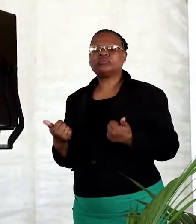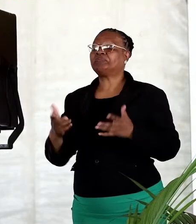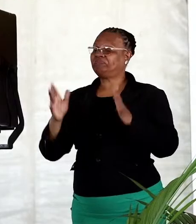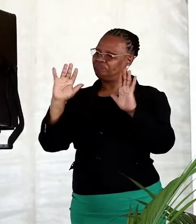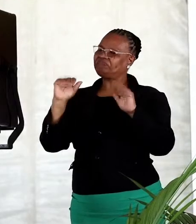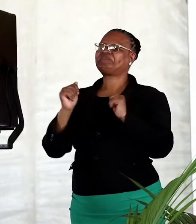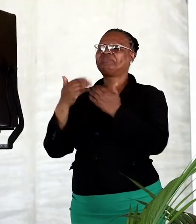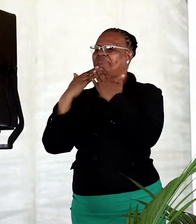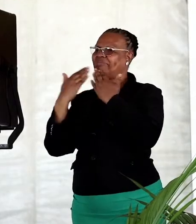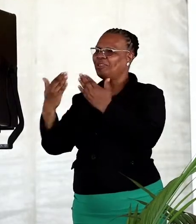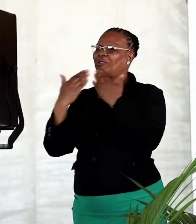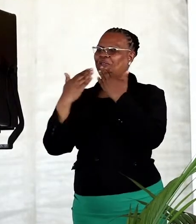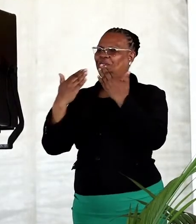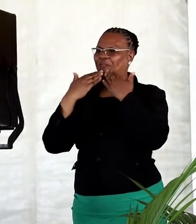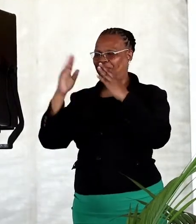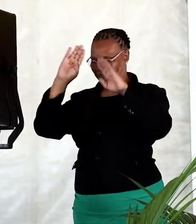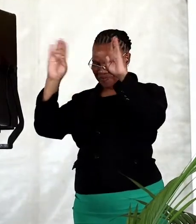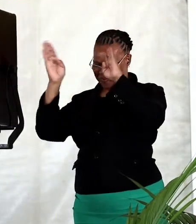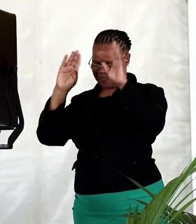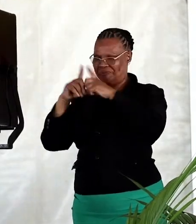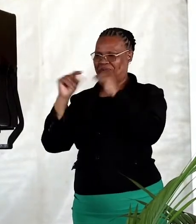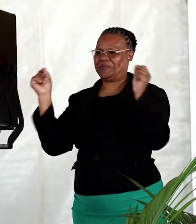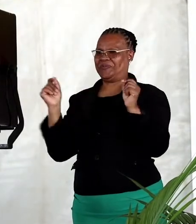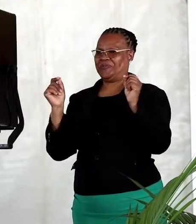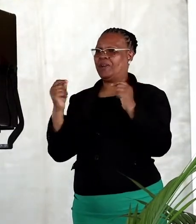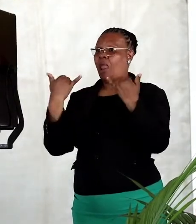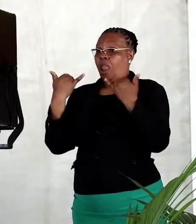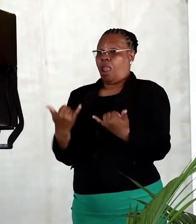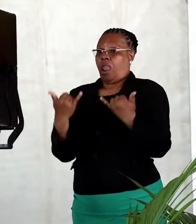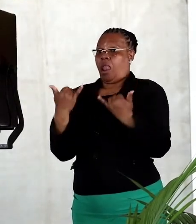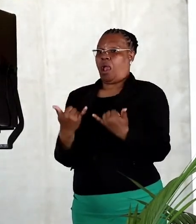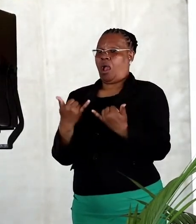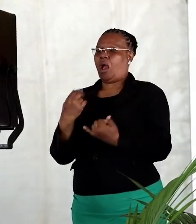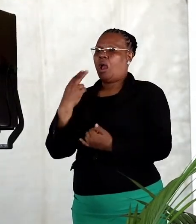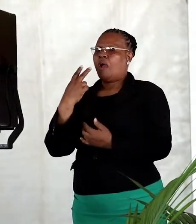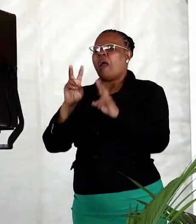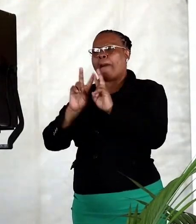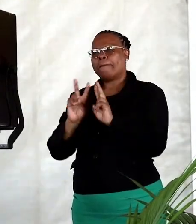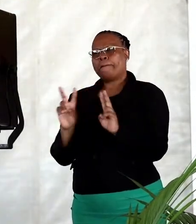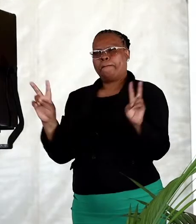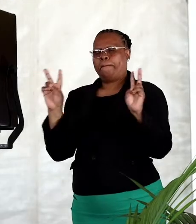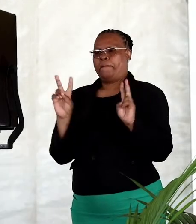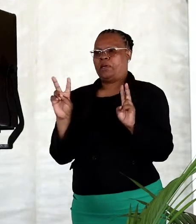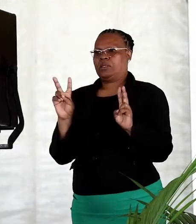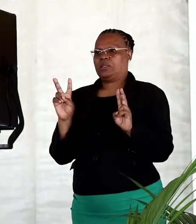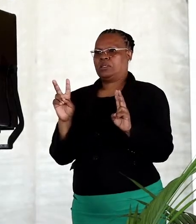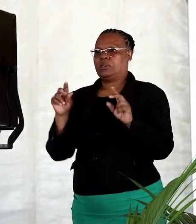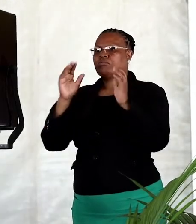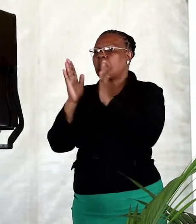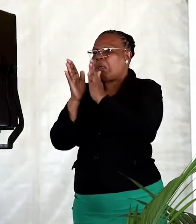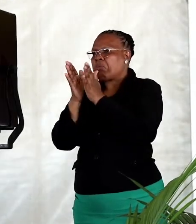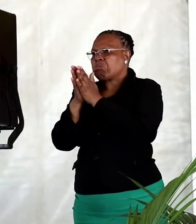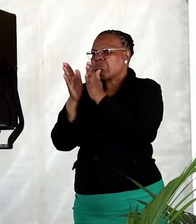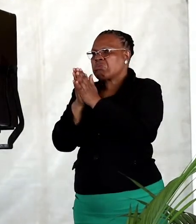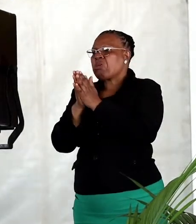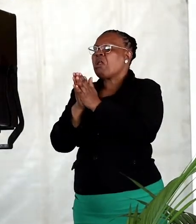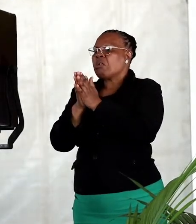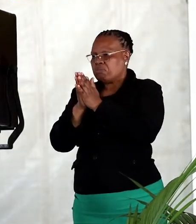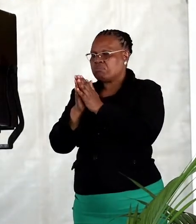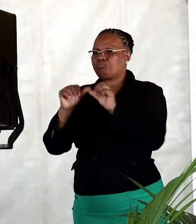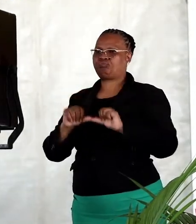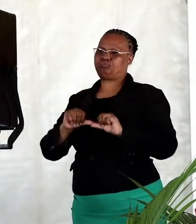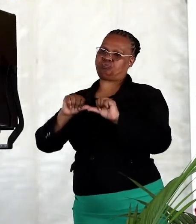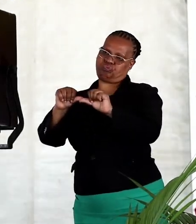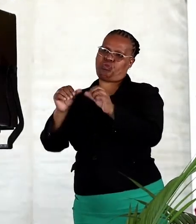Enkosi kakhulu ke sinibulisile ngoku ngokuzolileyo. Sizawucela ngoba funeke sivule le nkqubo ibaleke